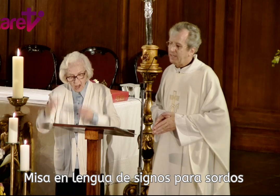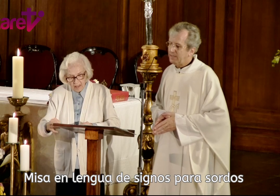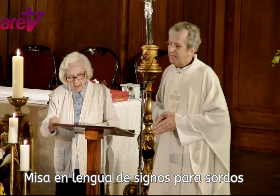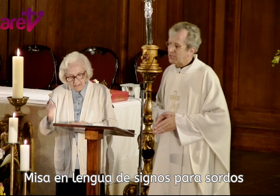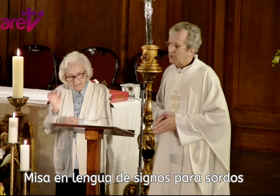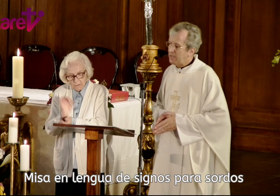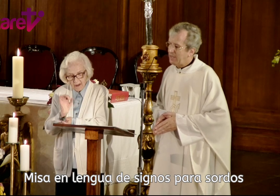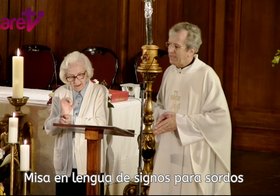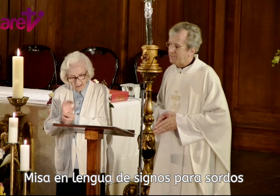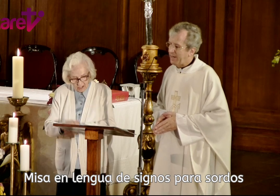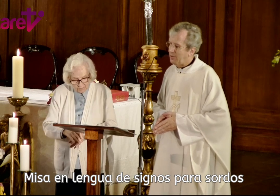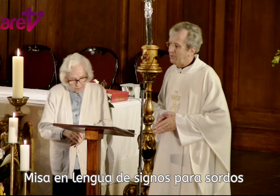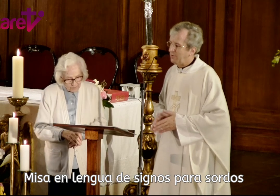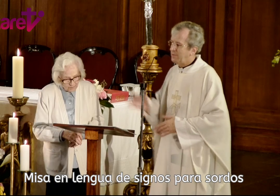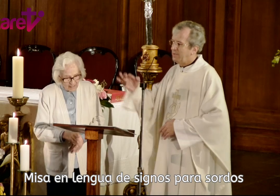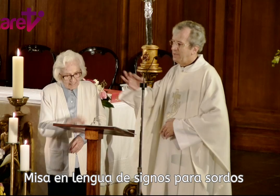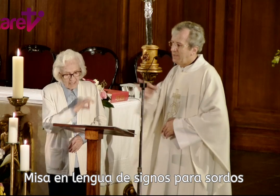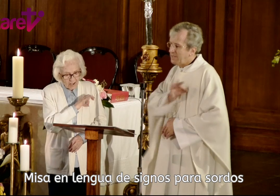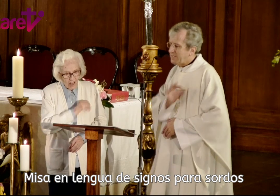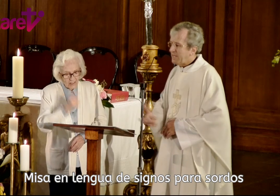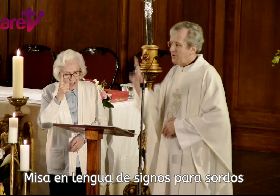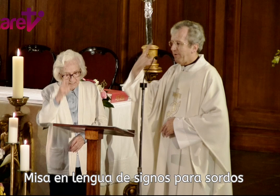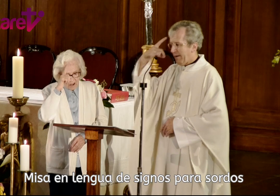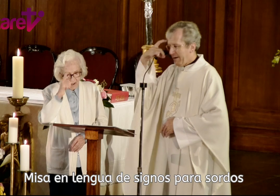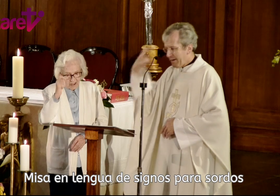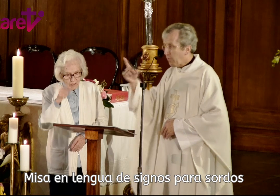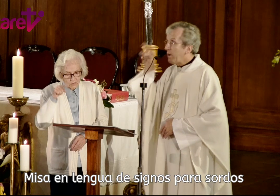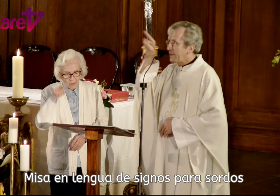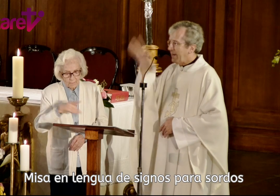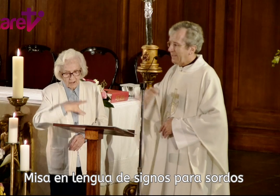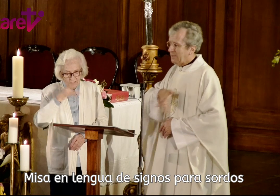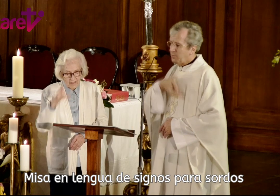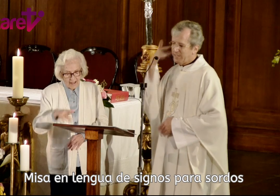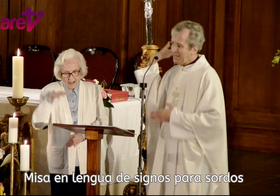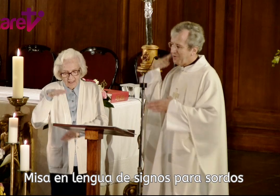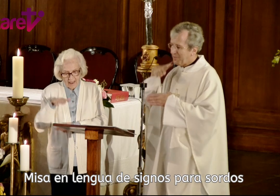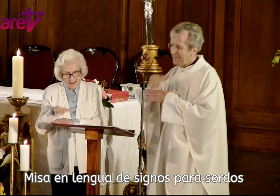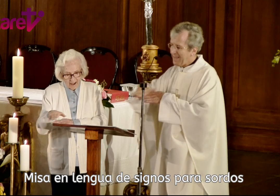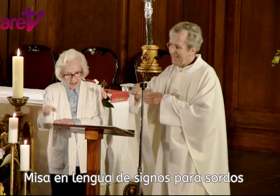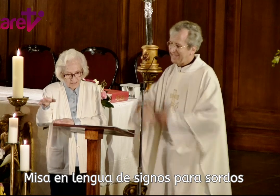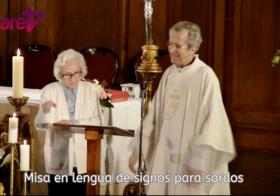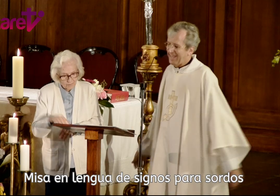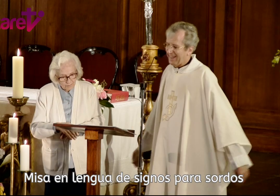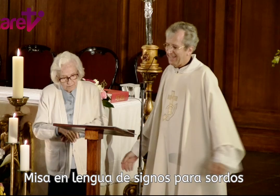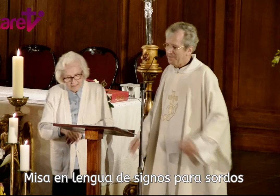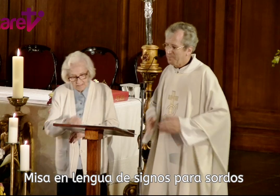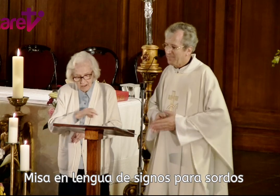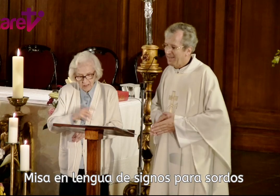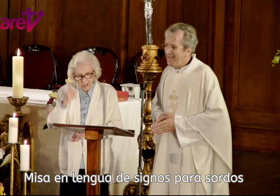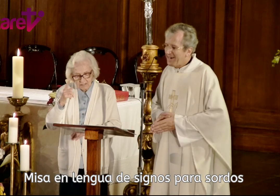te estoy esperando. Señor, recuerda que tu misericordia es eterna.